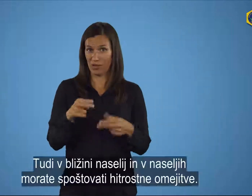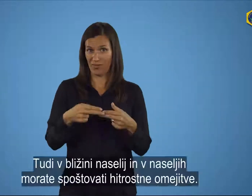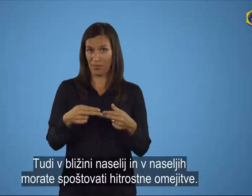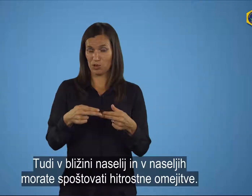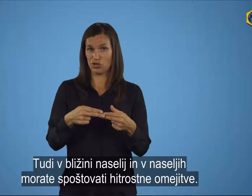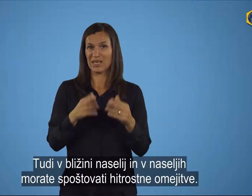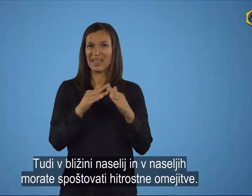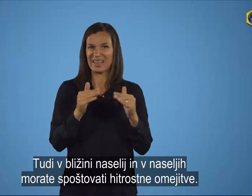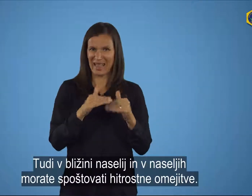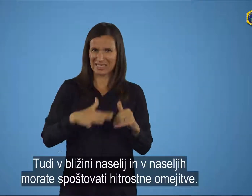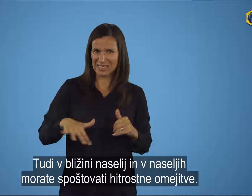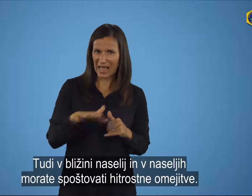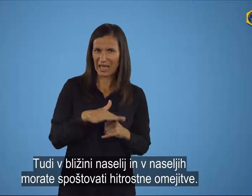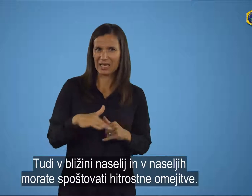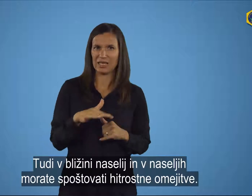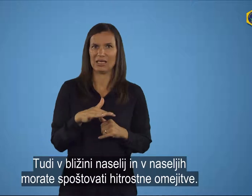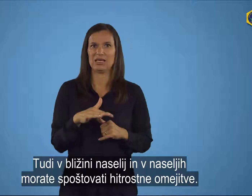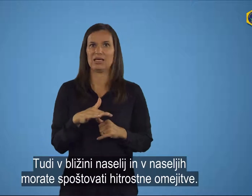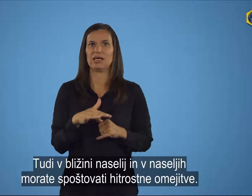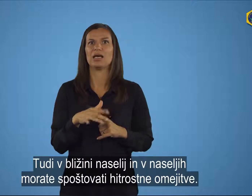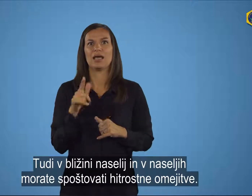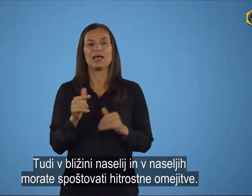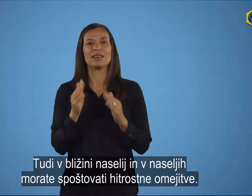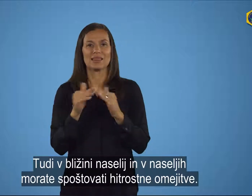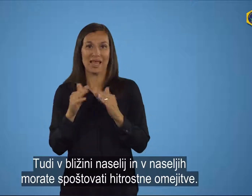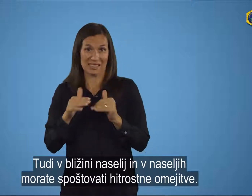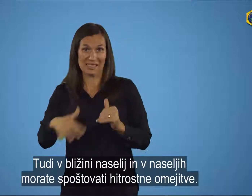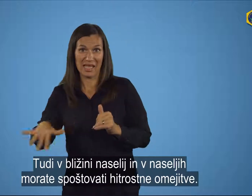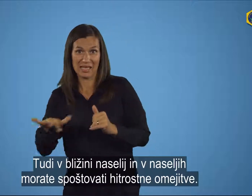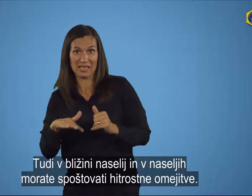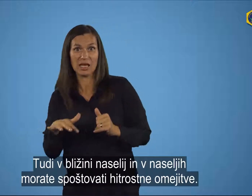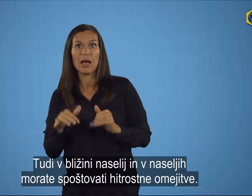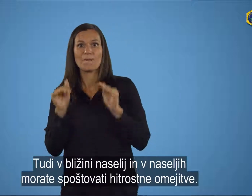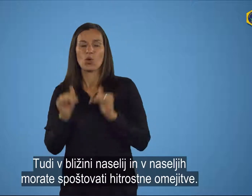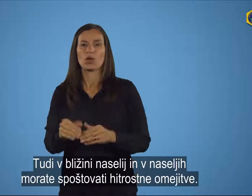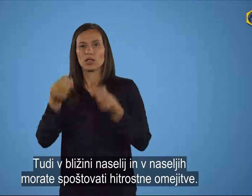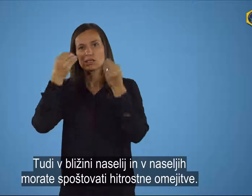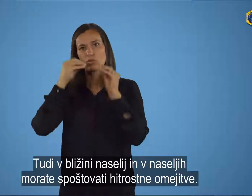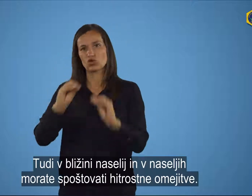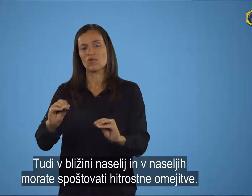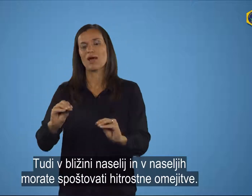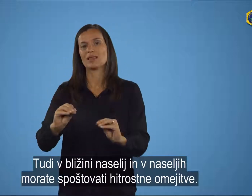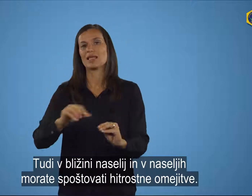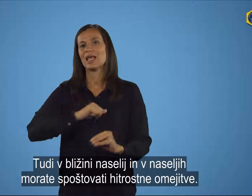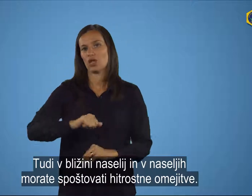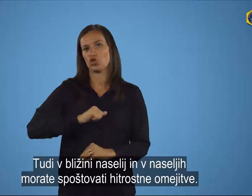Tudi v bližini naselij in v naseljih morate spoštovati hitrostne omejitve.